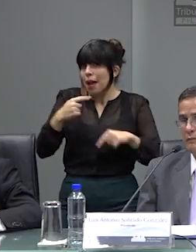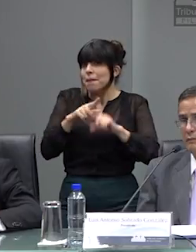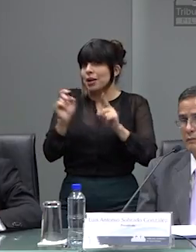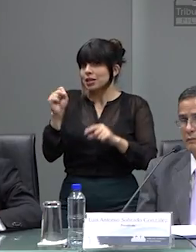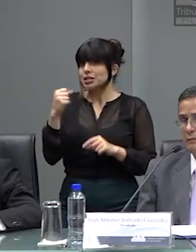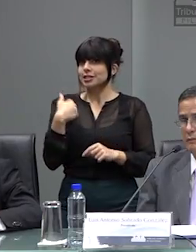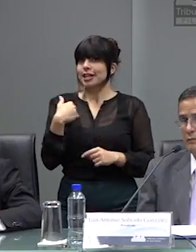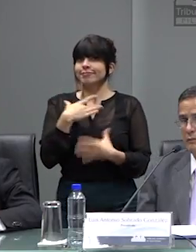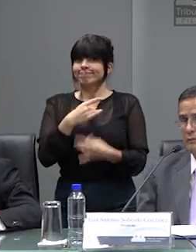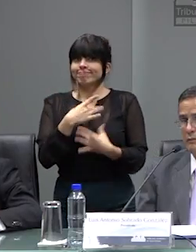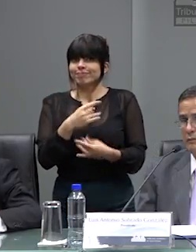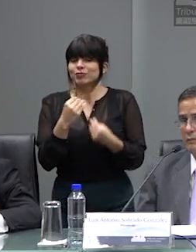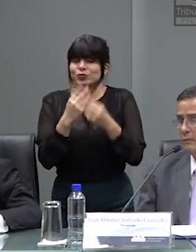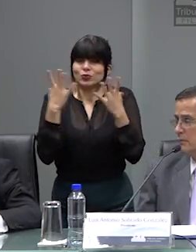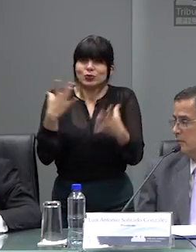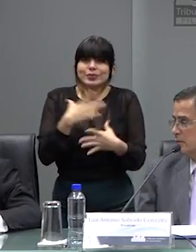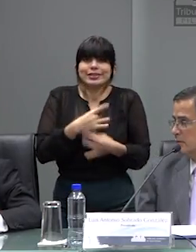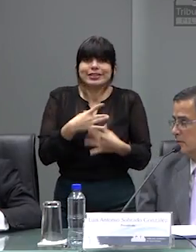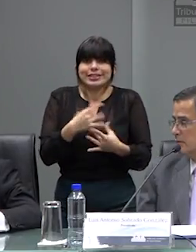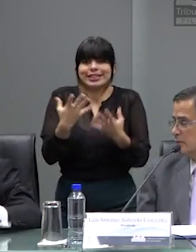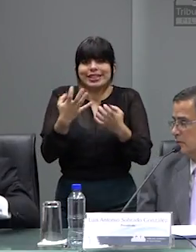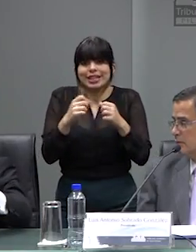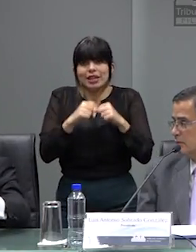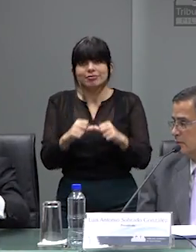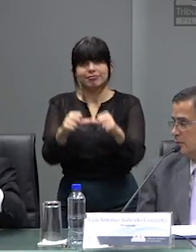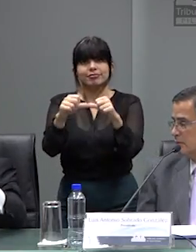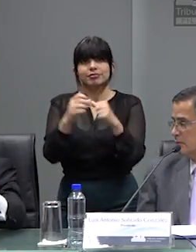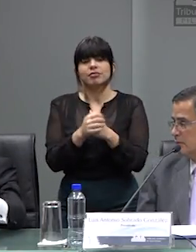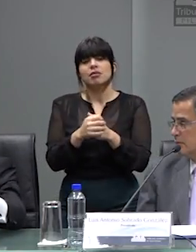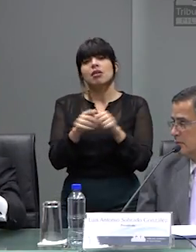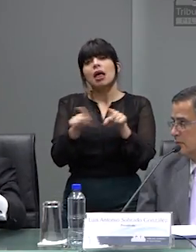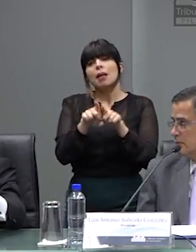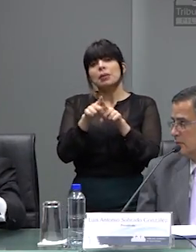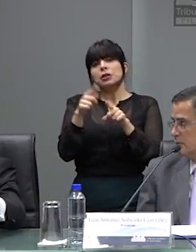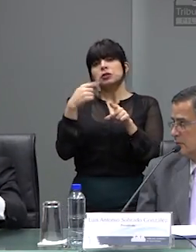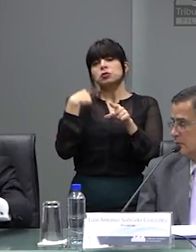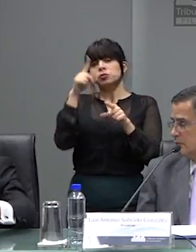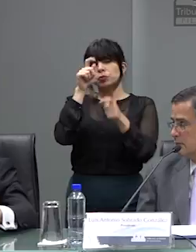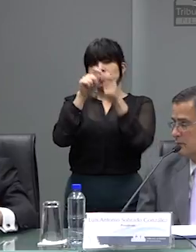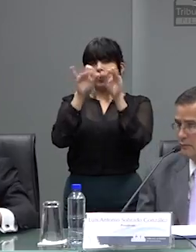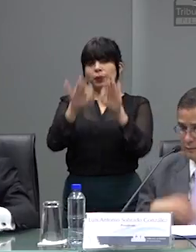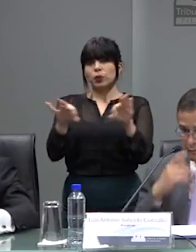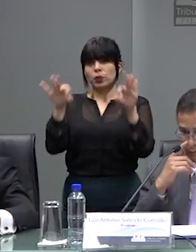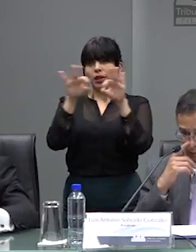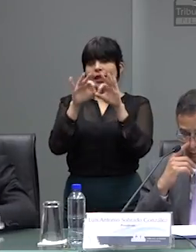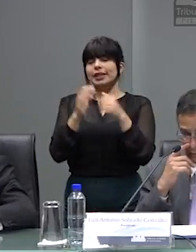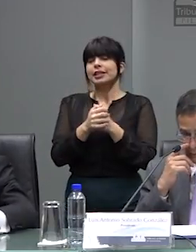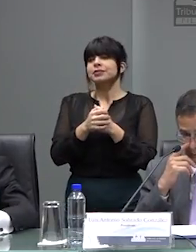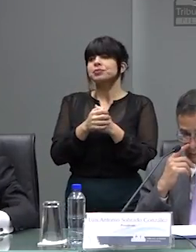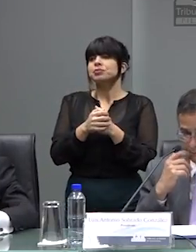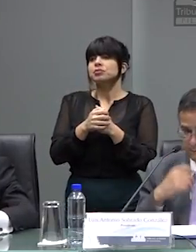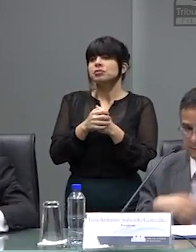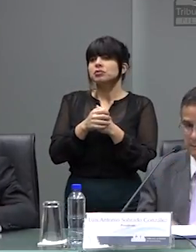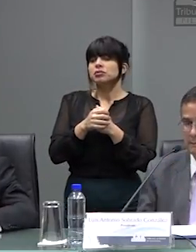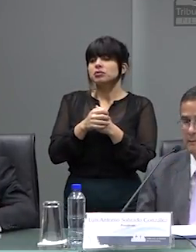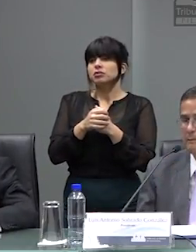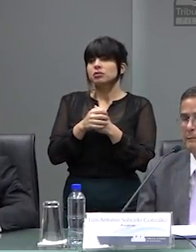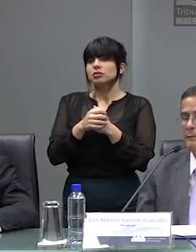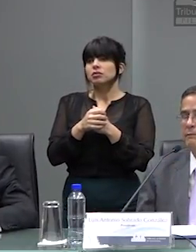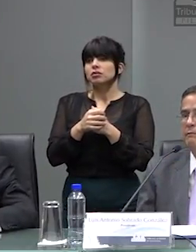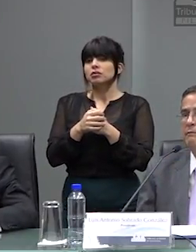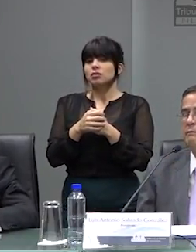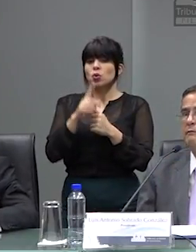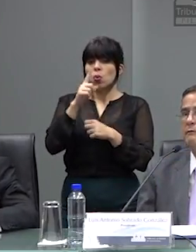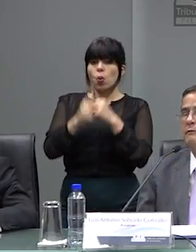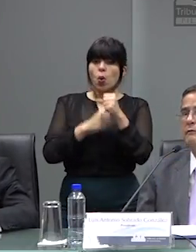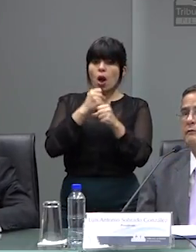tenemos interés, mucho interés en que ella se lleve a cabo. Además de eso hay un elemento importante, el hecho de que